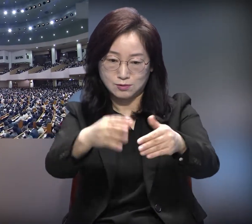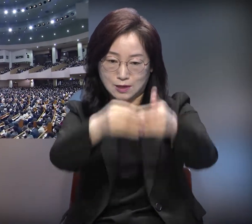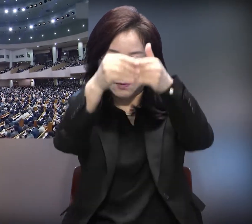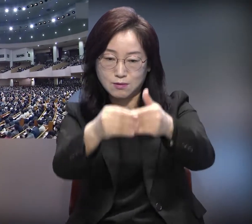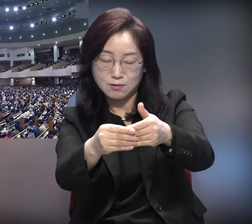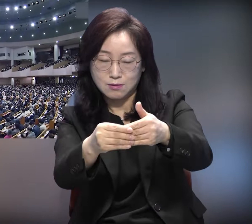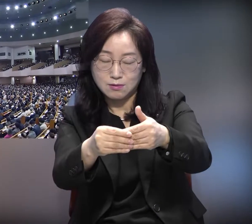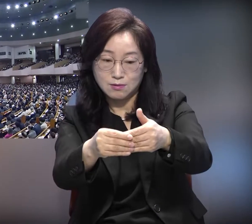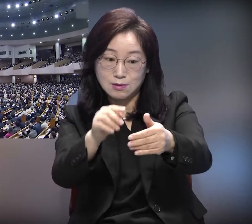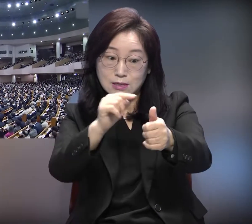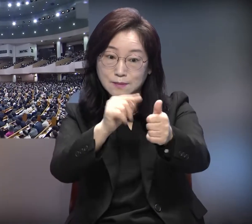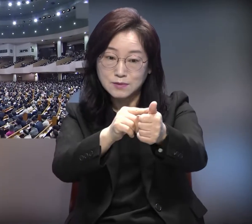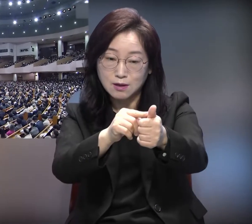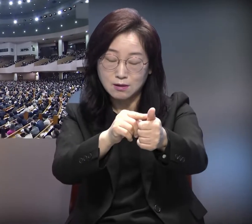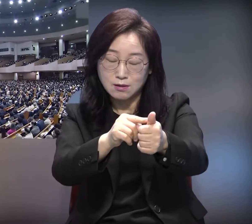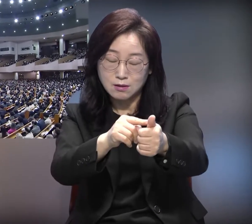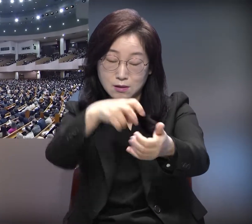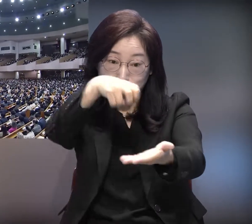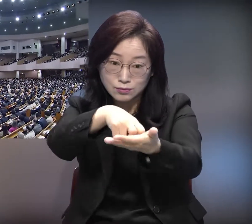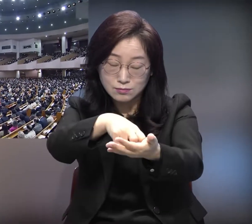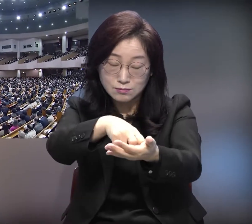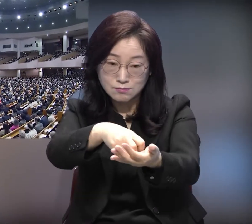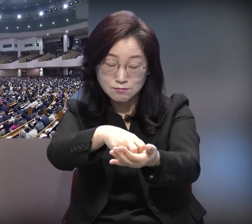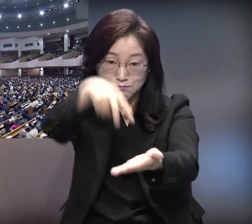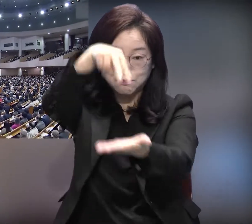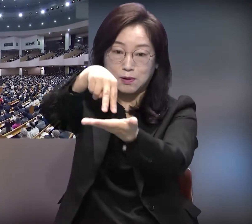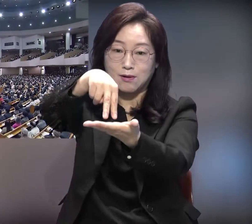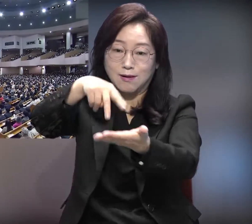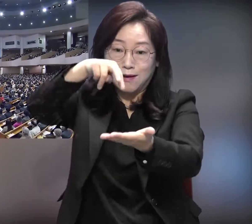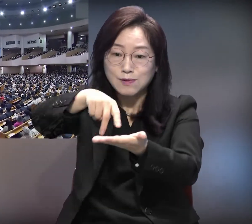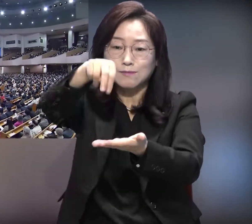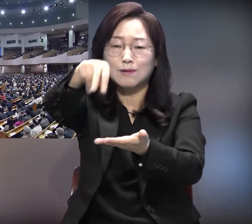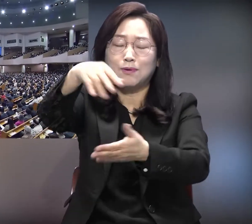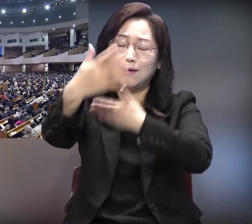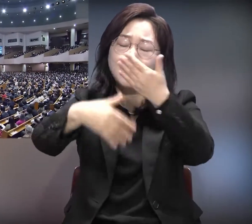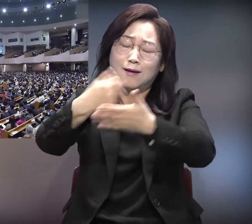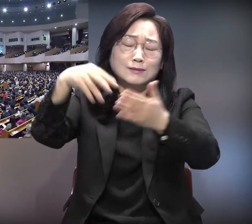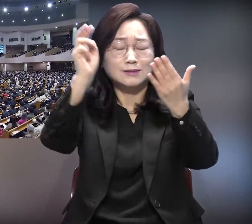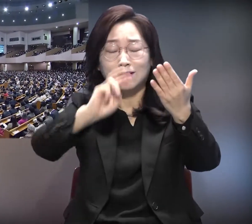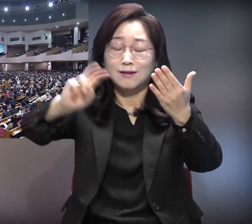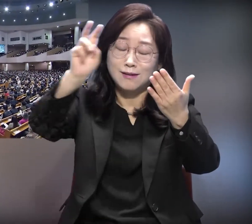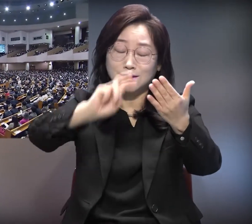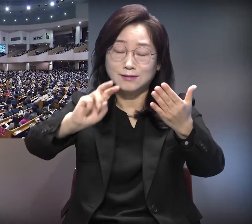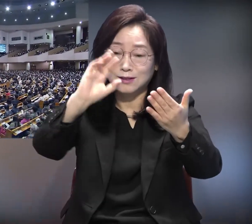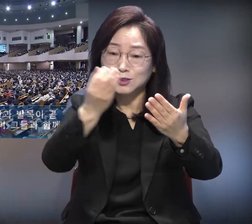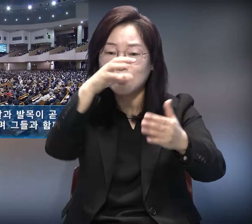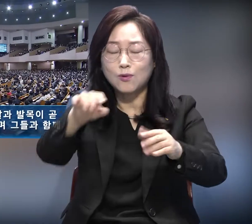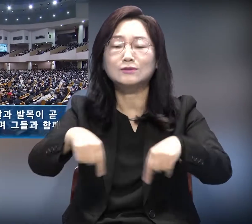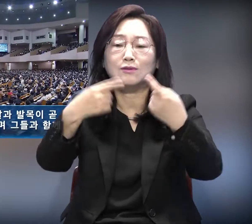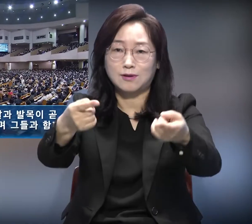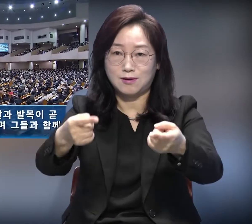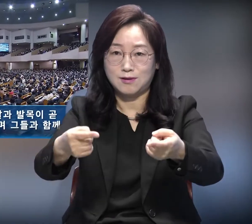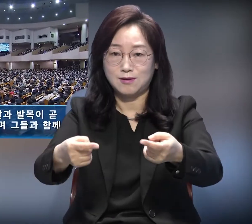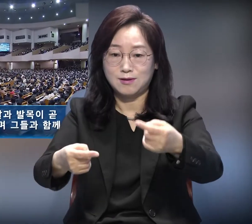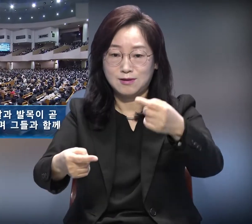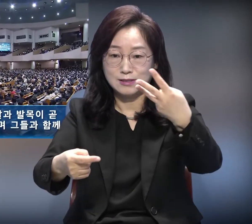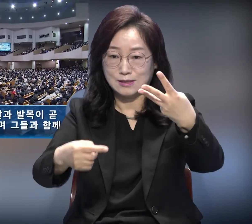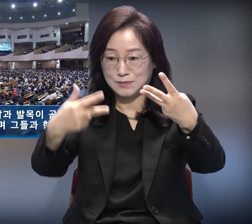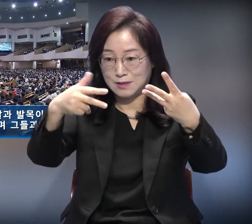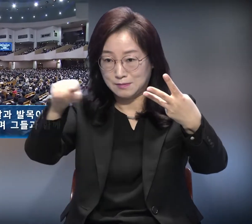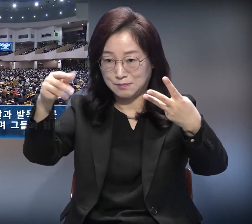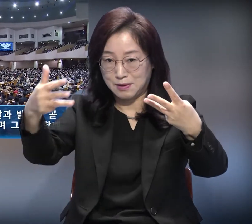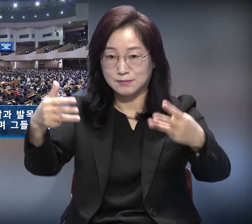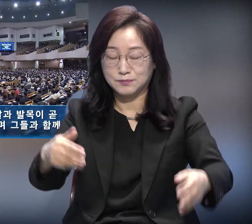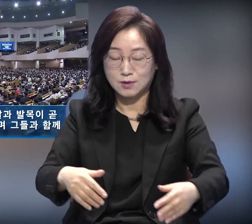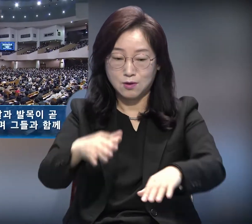순간 나무로부터 걷지 못하는 안전뱅이가 벌떡 일어서 뛰고 걸으며 하나님을 찬양하며 성전에 들어갑니다. 사도행전 3장 7절 8절입니다.